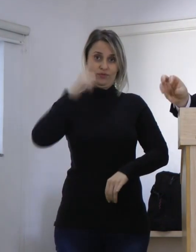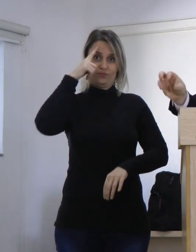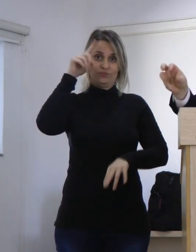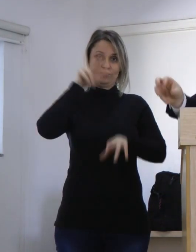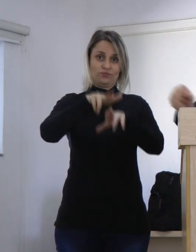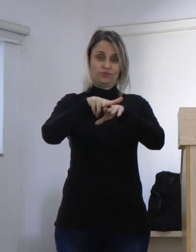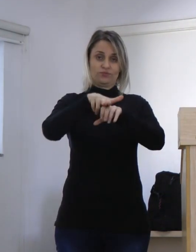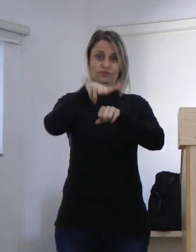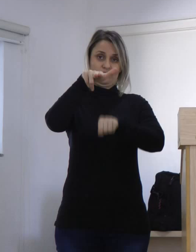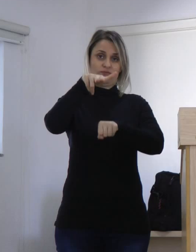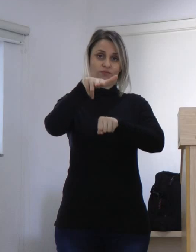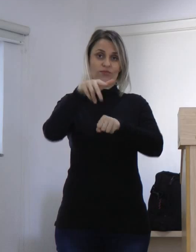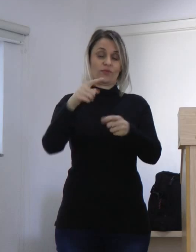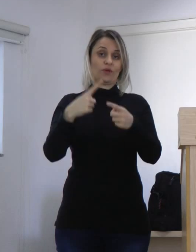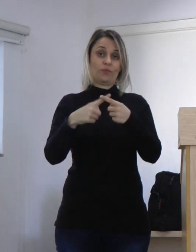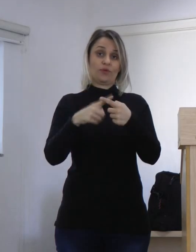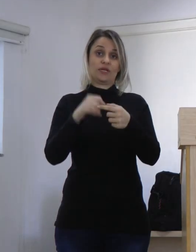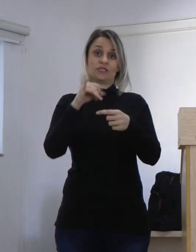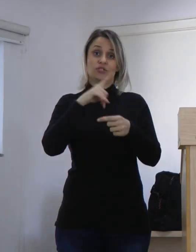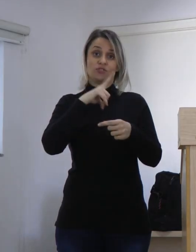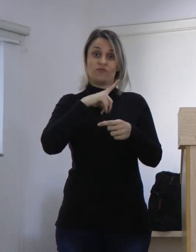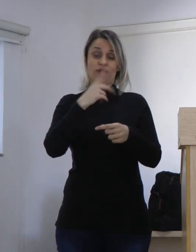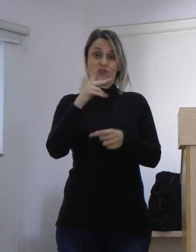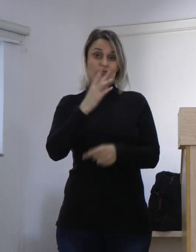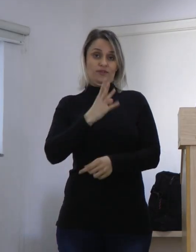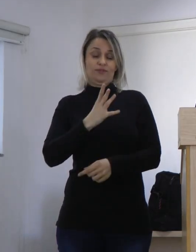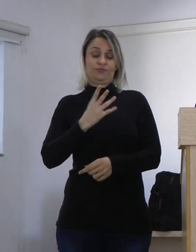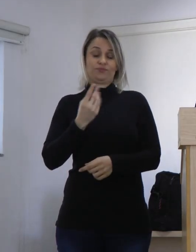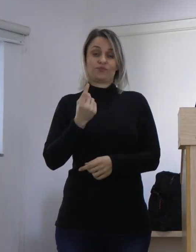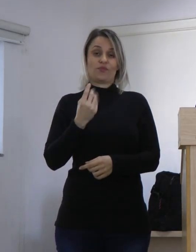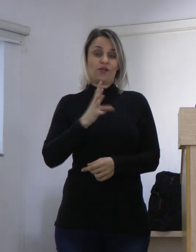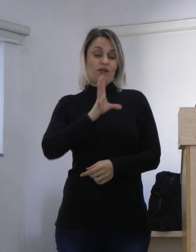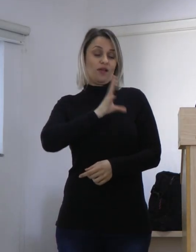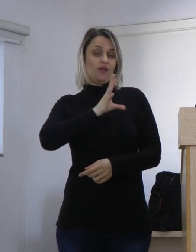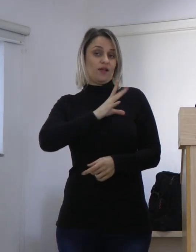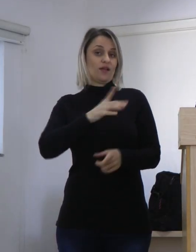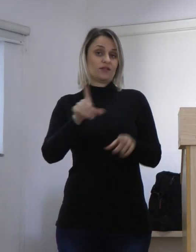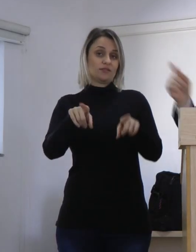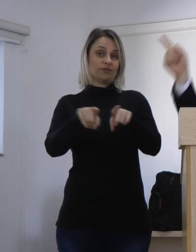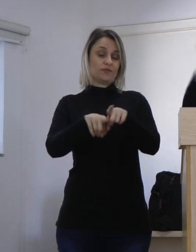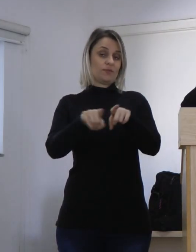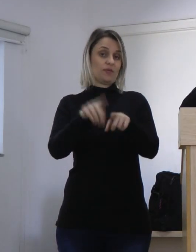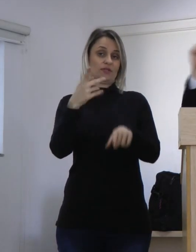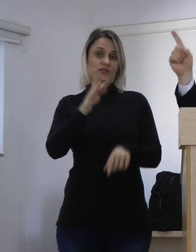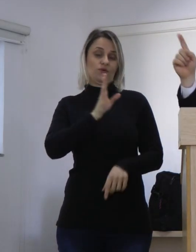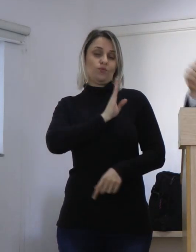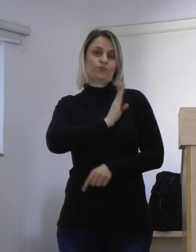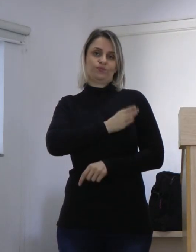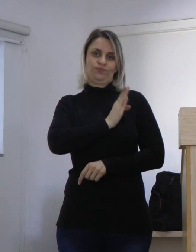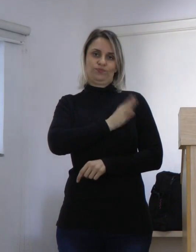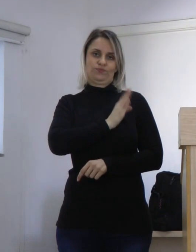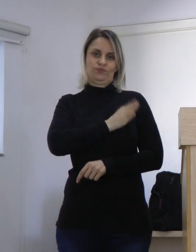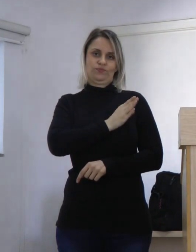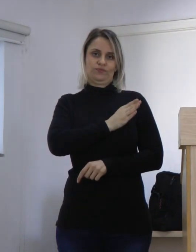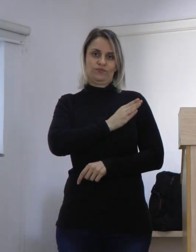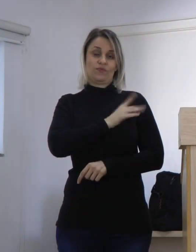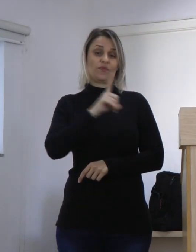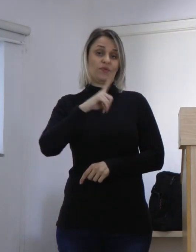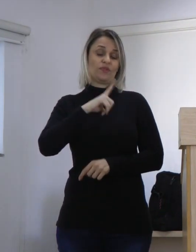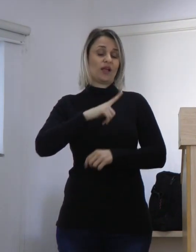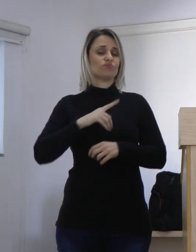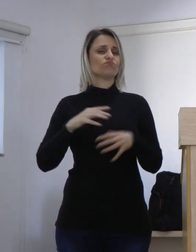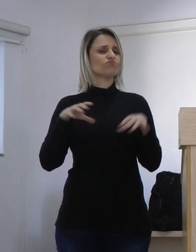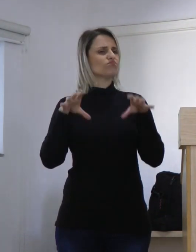está aí também o teu coração. Então, riqueza vai trazer conforto, mas não vai trazer felicidade.